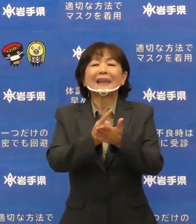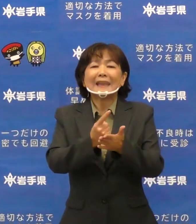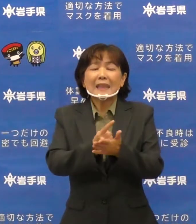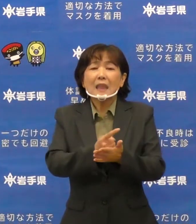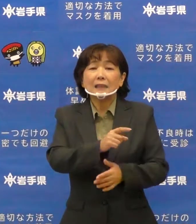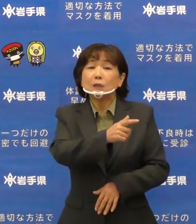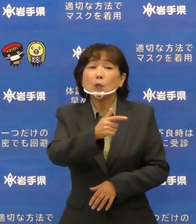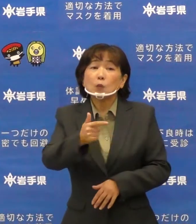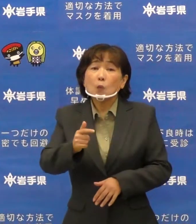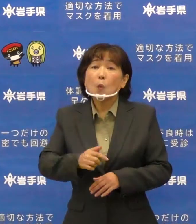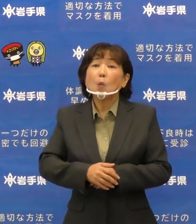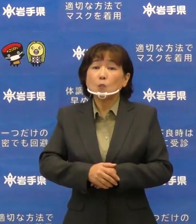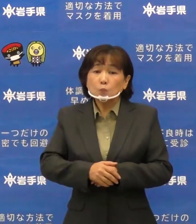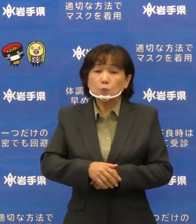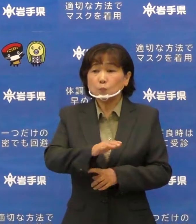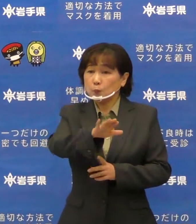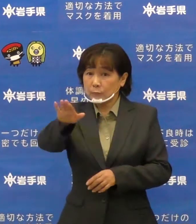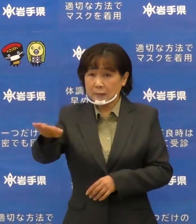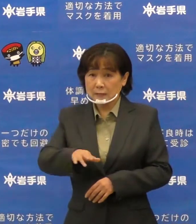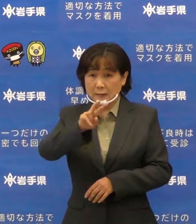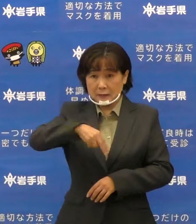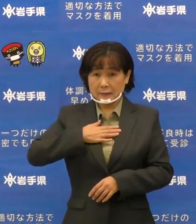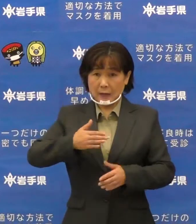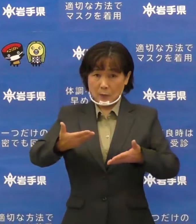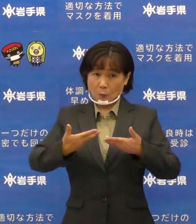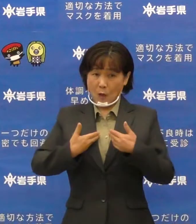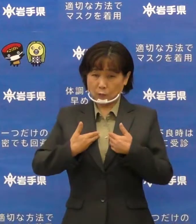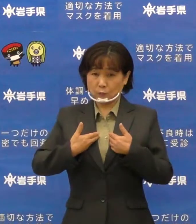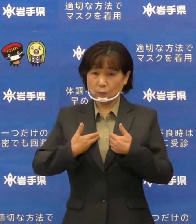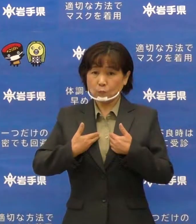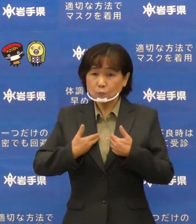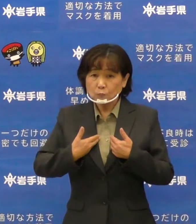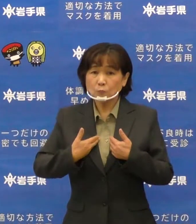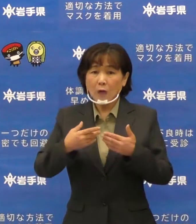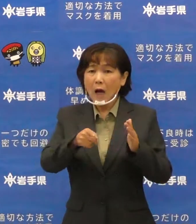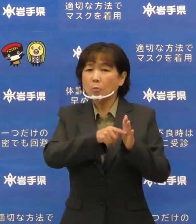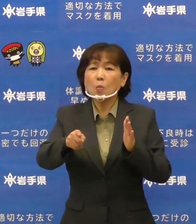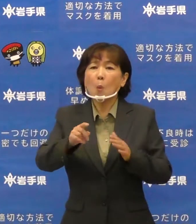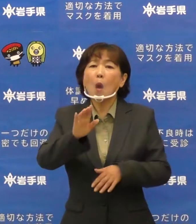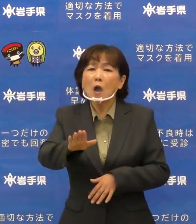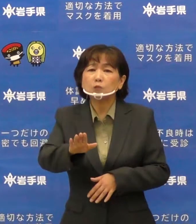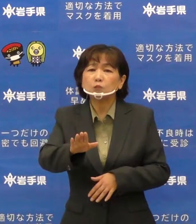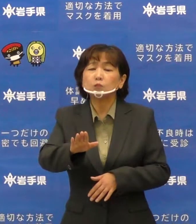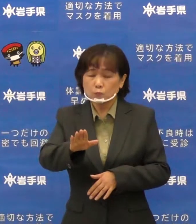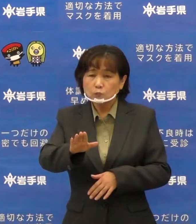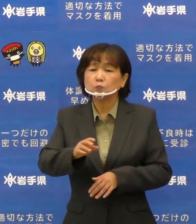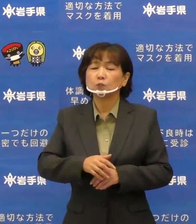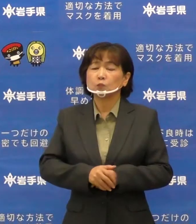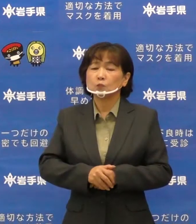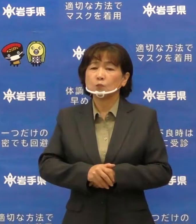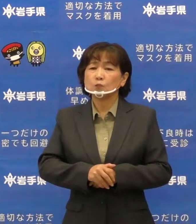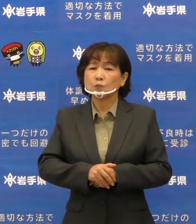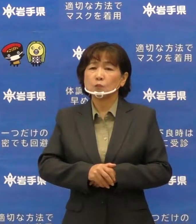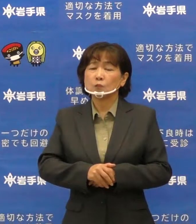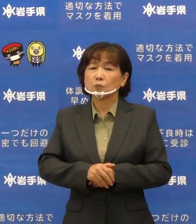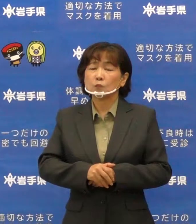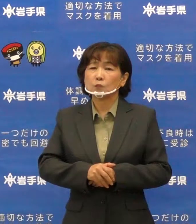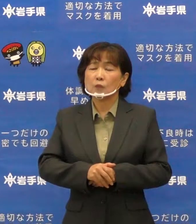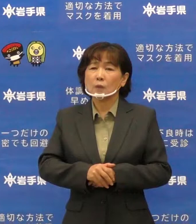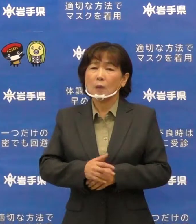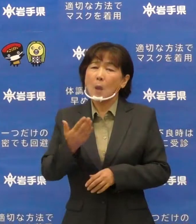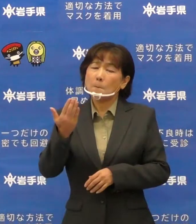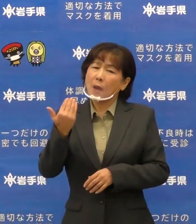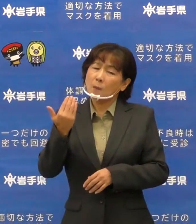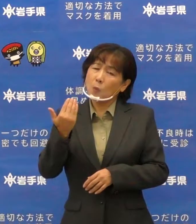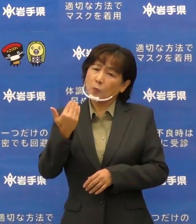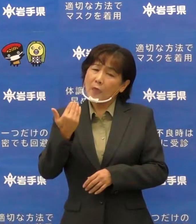ま反響を巻き起こしたりしますので、まあ、そういう意味ではあらかじめ予告